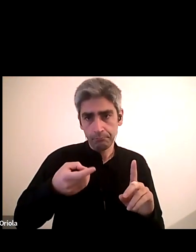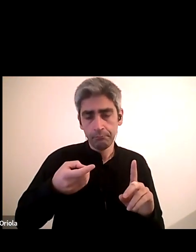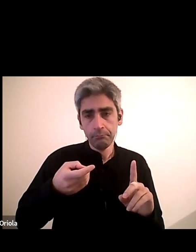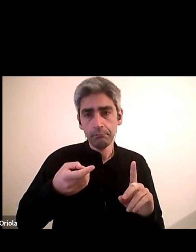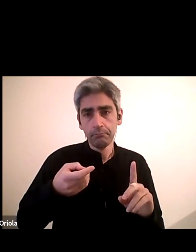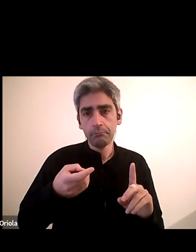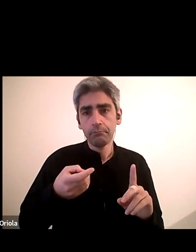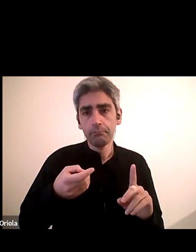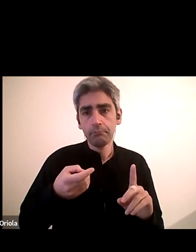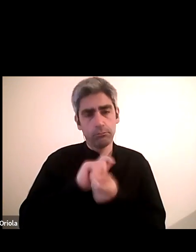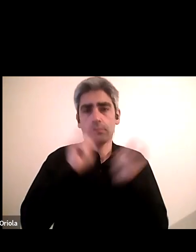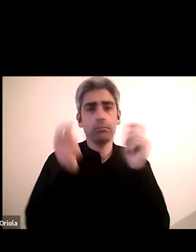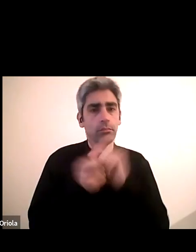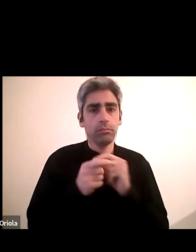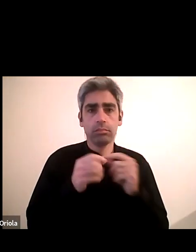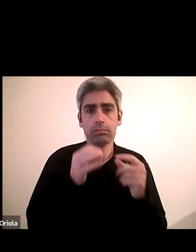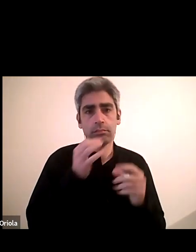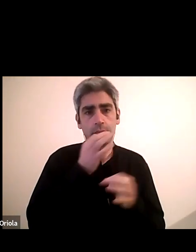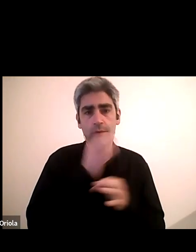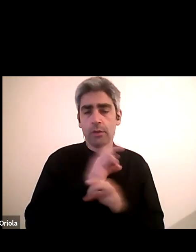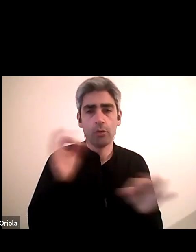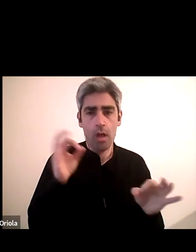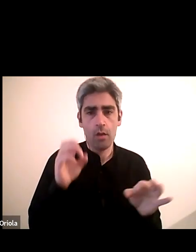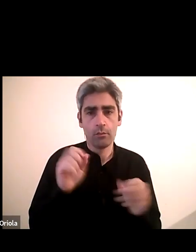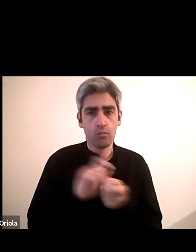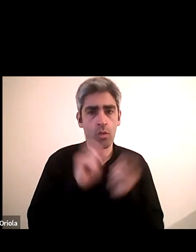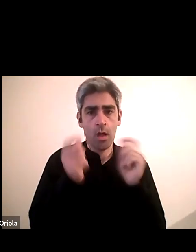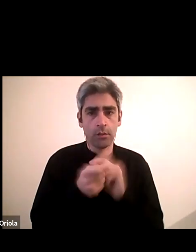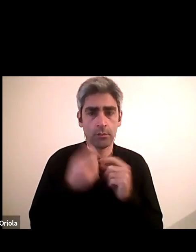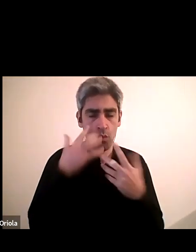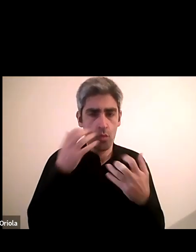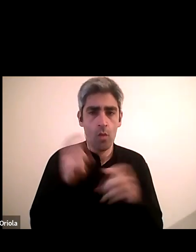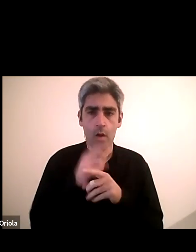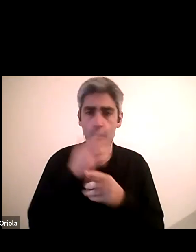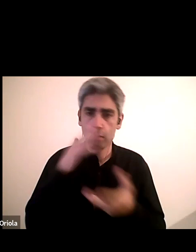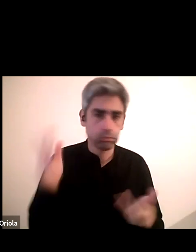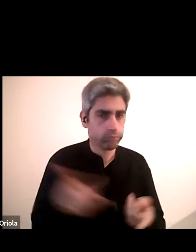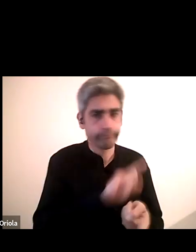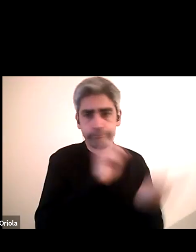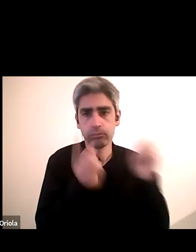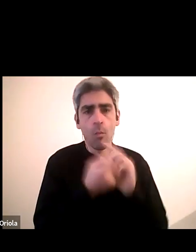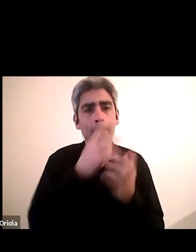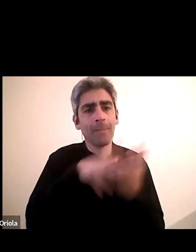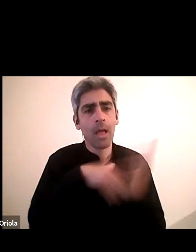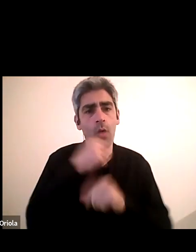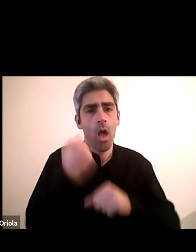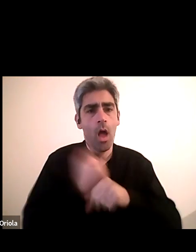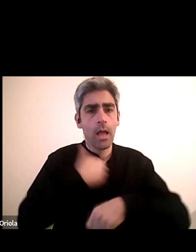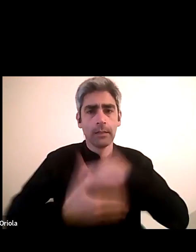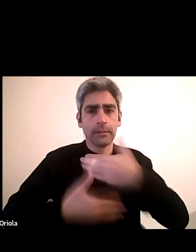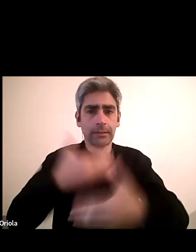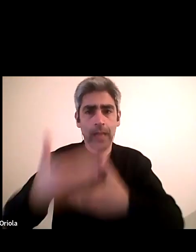extraordinários. Porquê? Porque há um plano de ação que